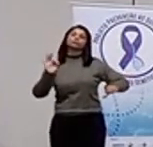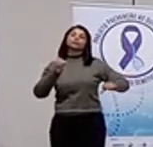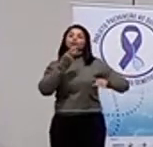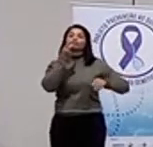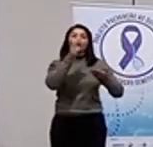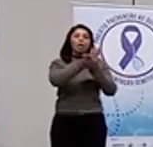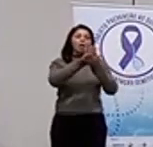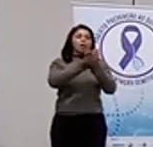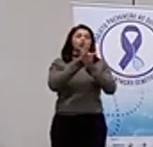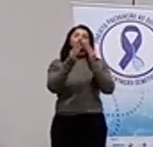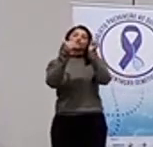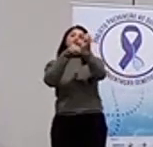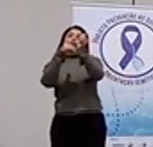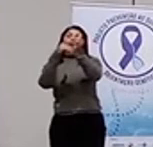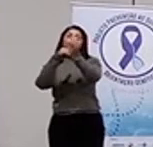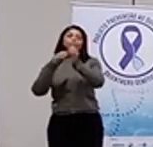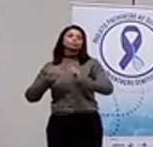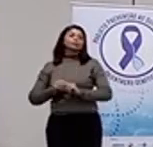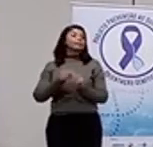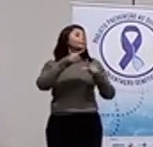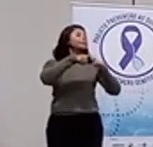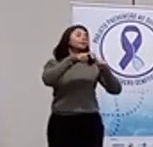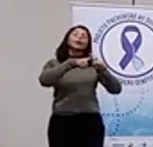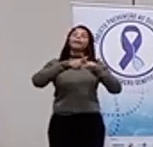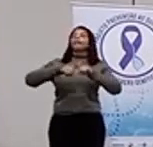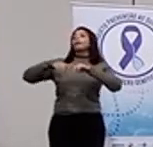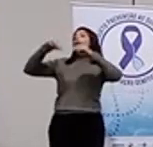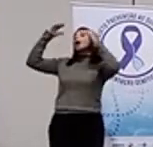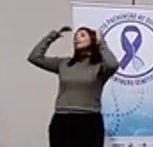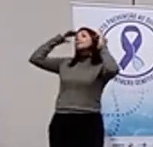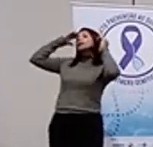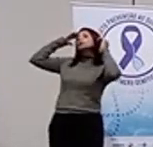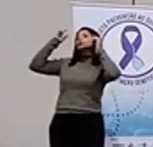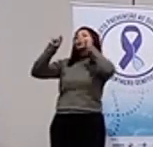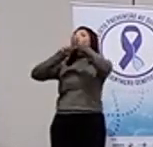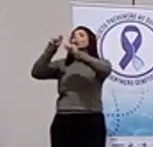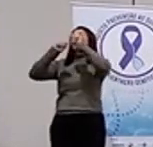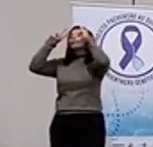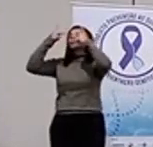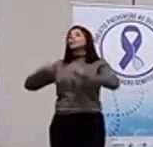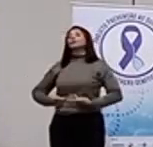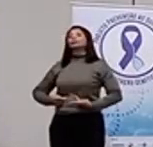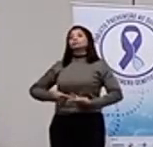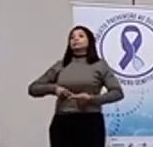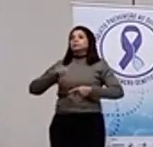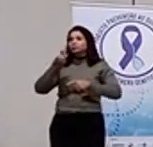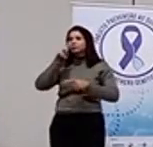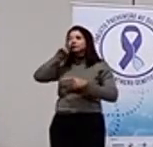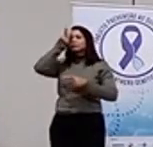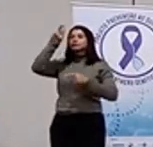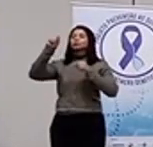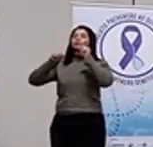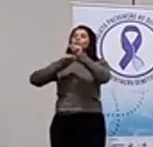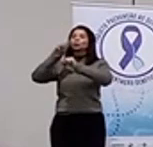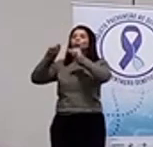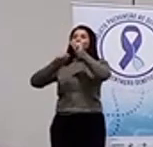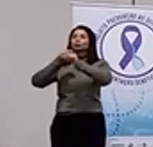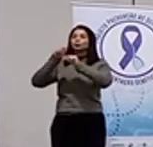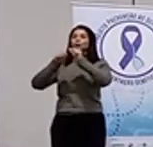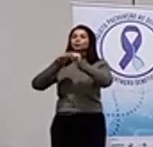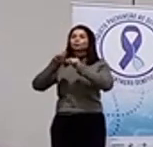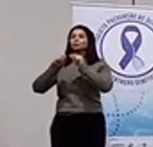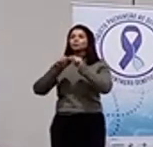tomando. Mas por que isso? Porque a mente humana é poderosa e existe uma coisa chamada efeito placebo. O que é